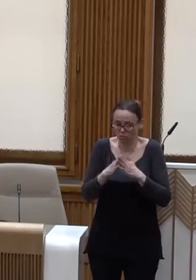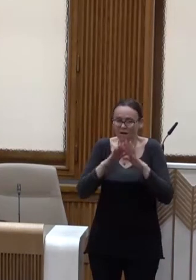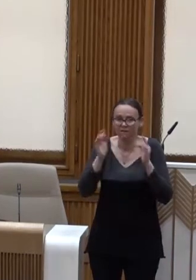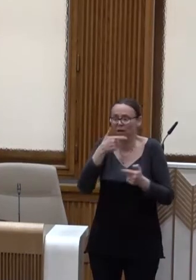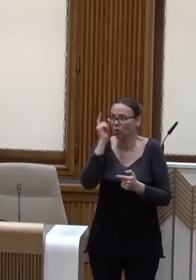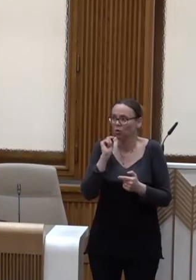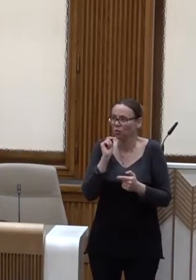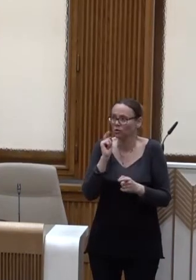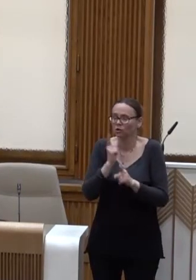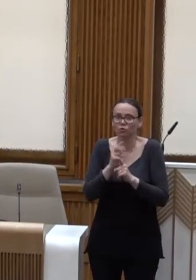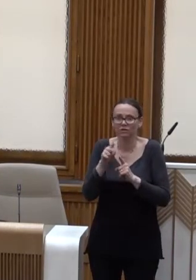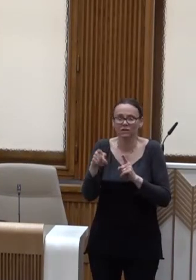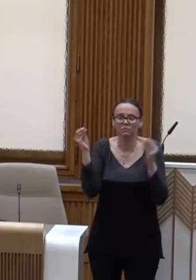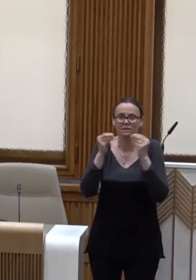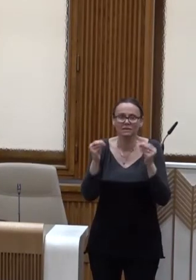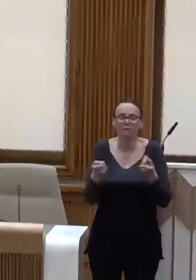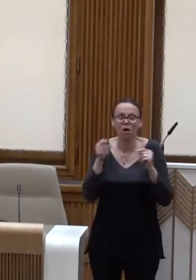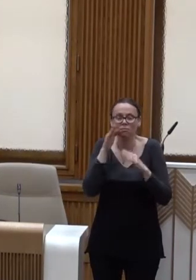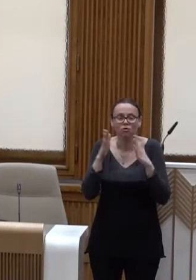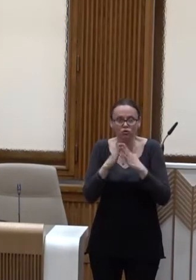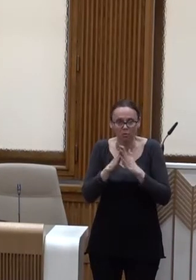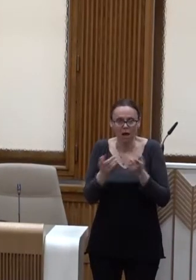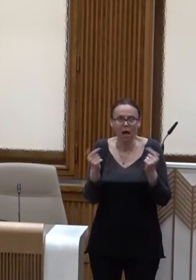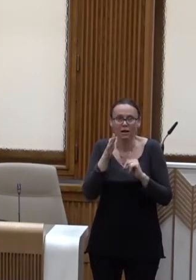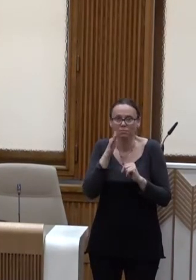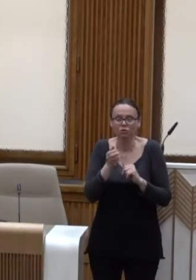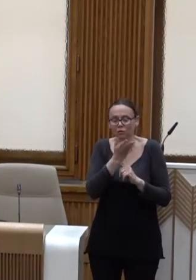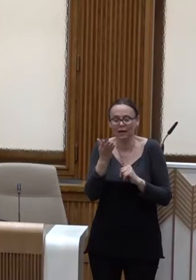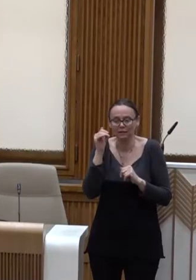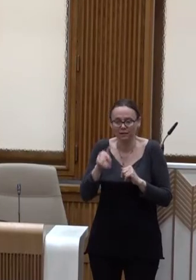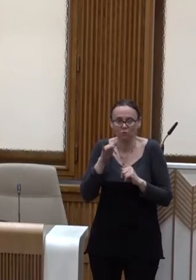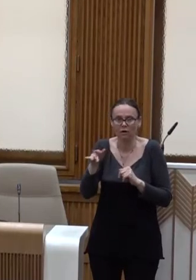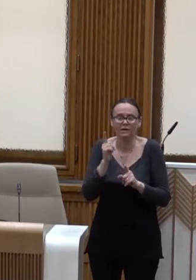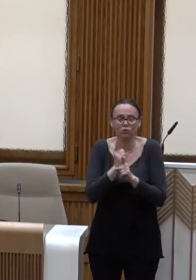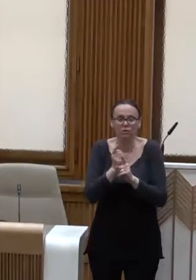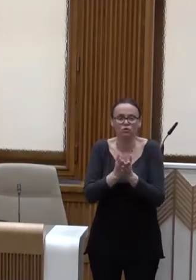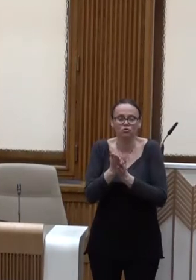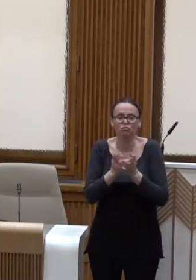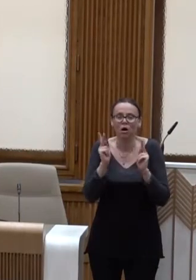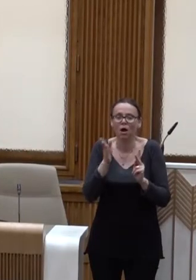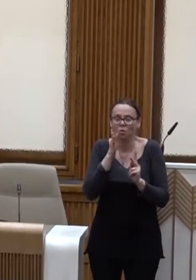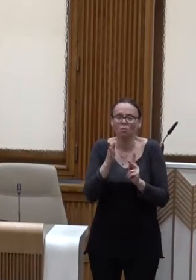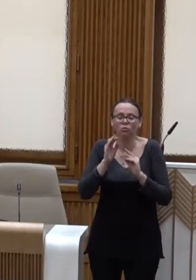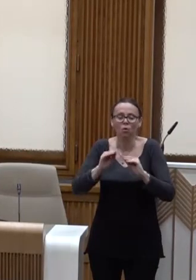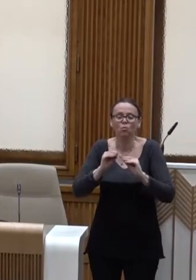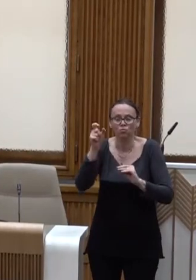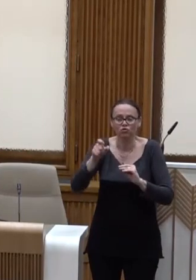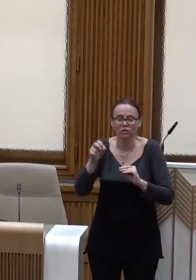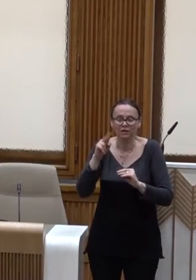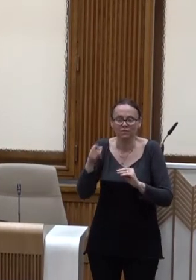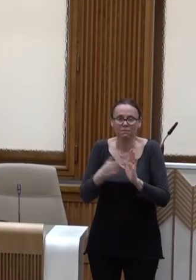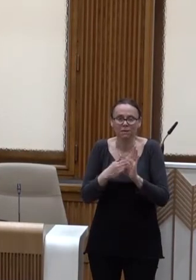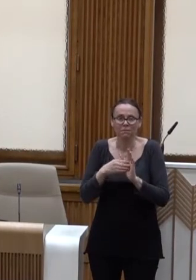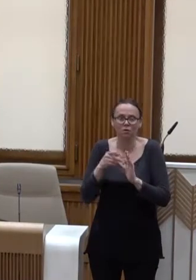seveda v tem sistemu, ali bodo doma, ali bodo nekateri morali tudi v službo in kako bodo učitelji zdaj v tem primeru pravzaprav